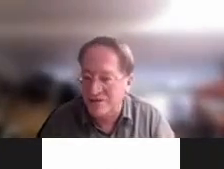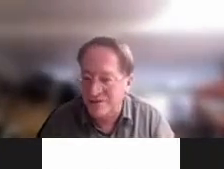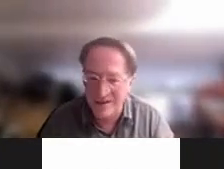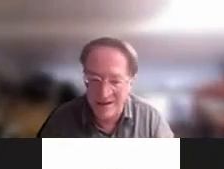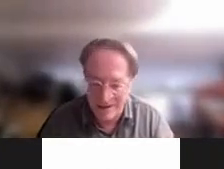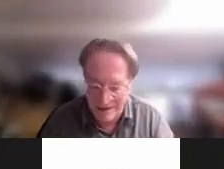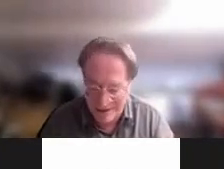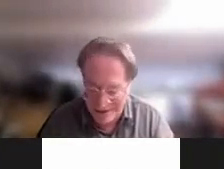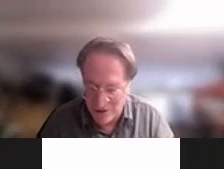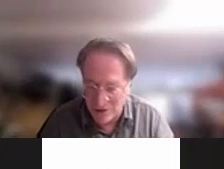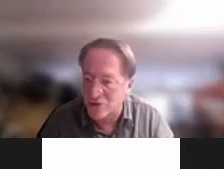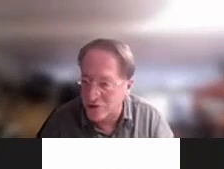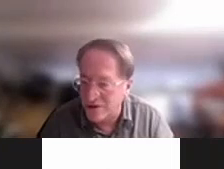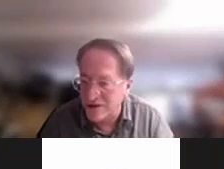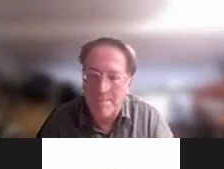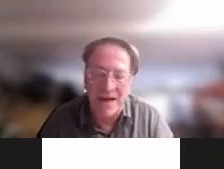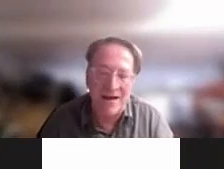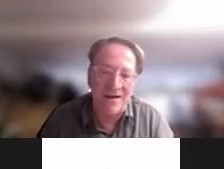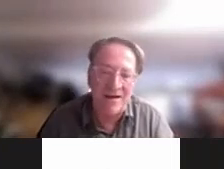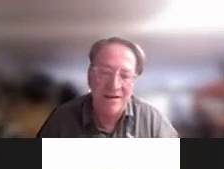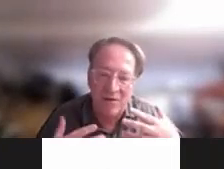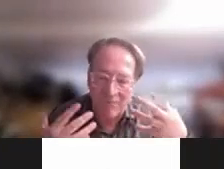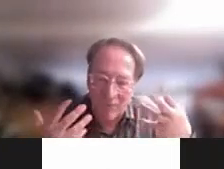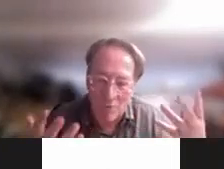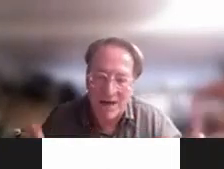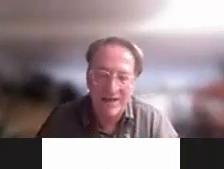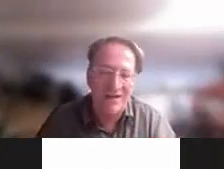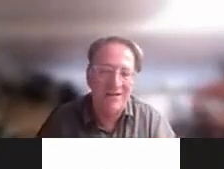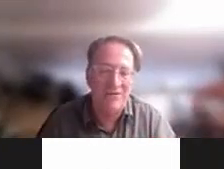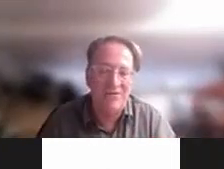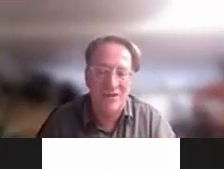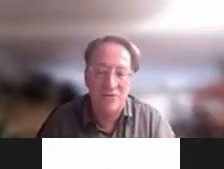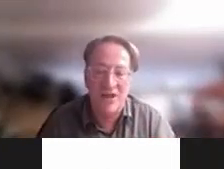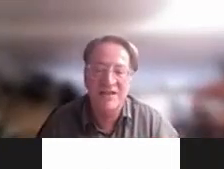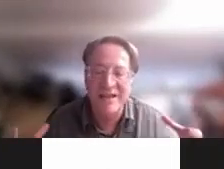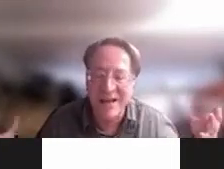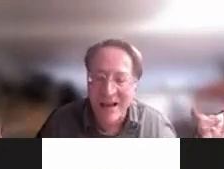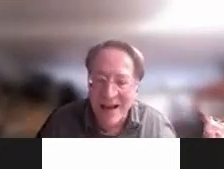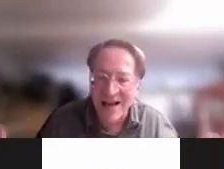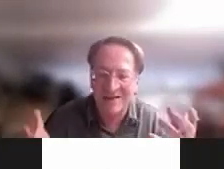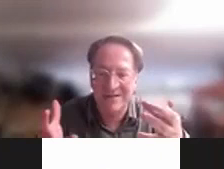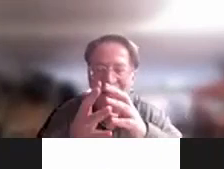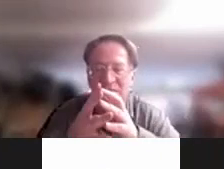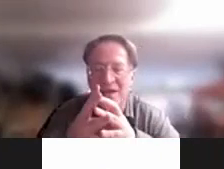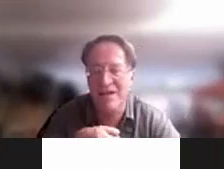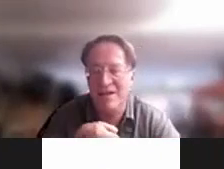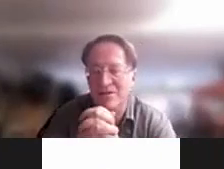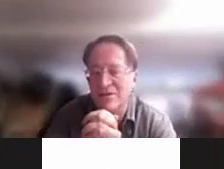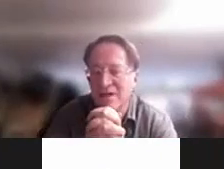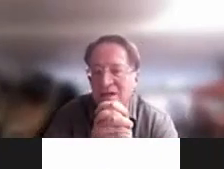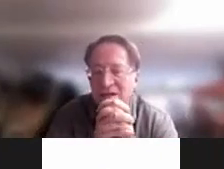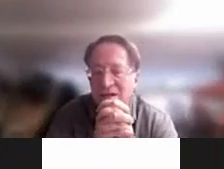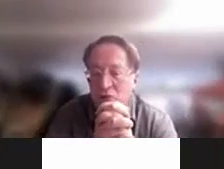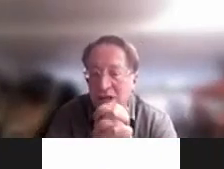proceso de construcción para compartir con nuestras comunidades y generar también